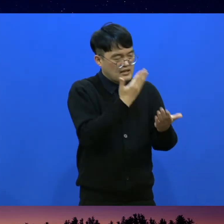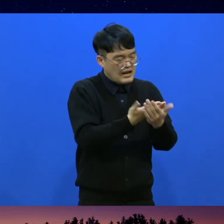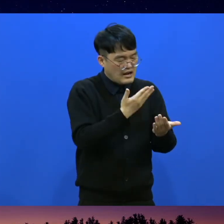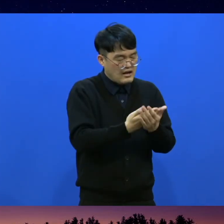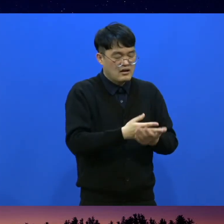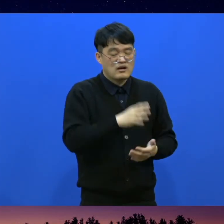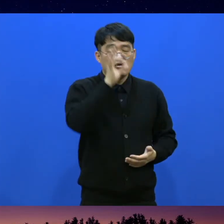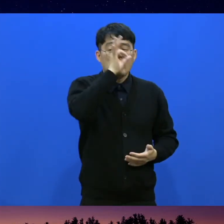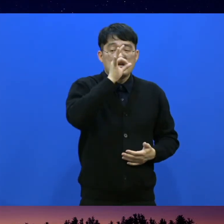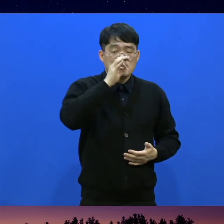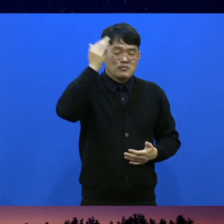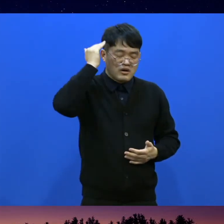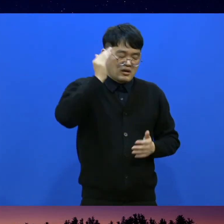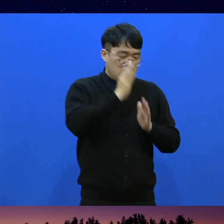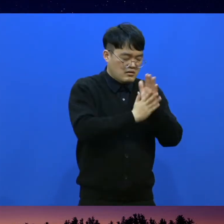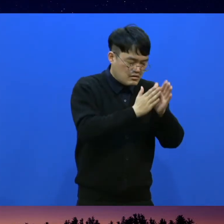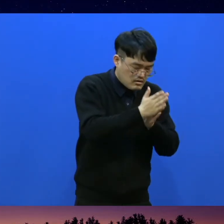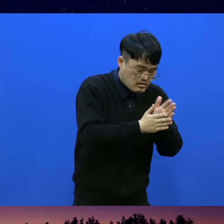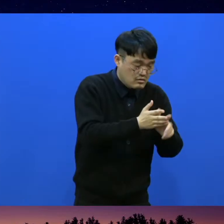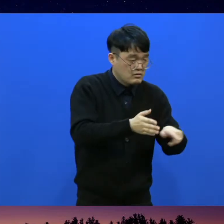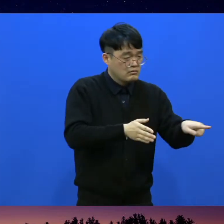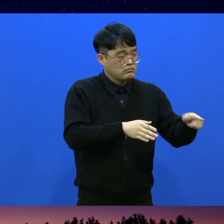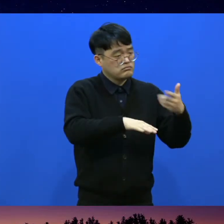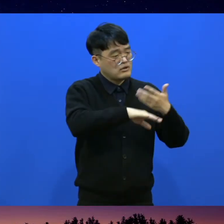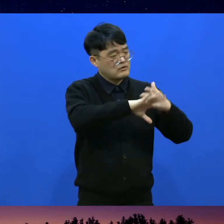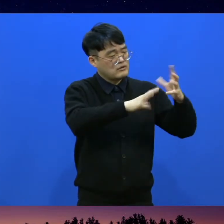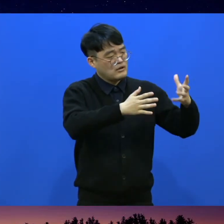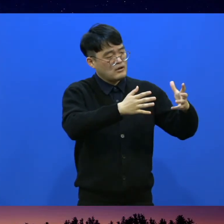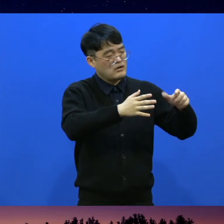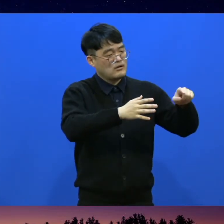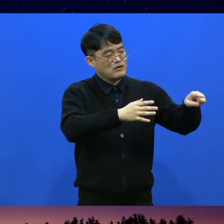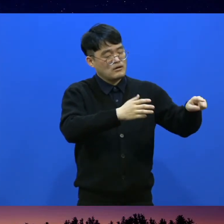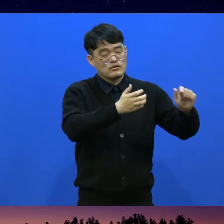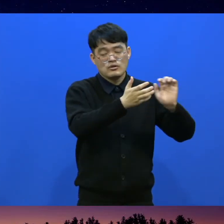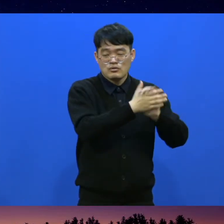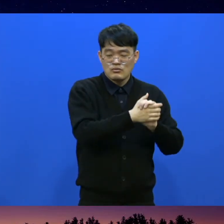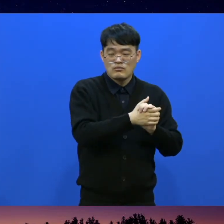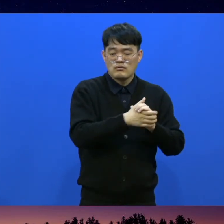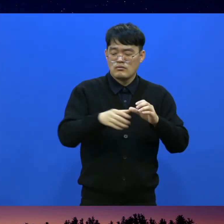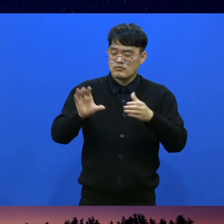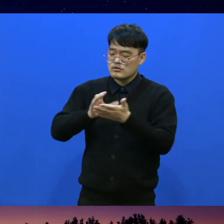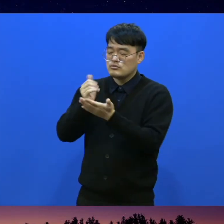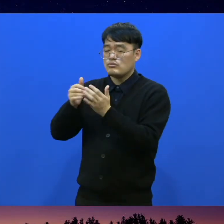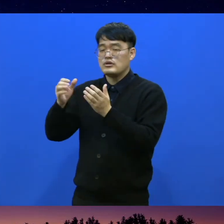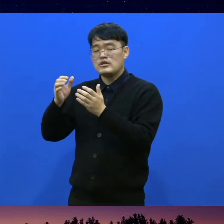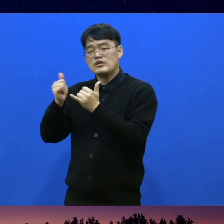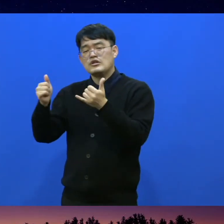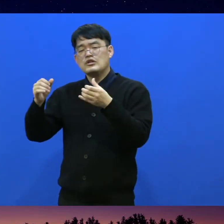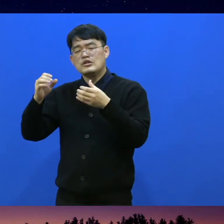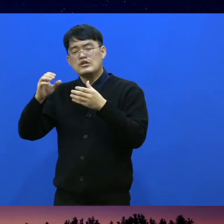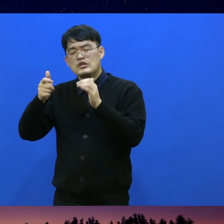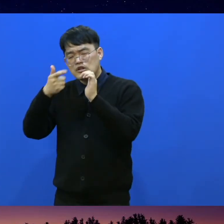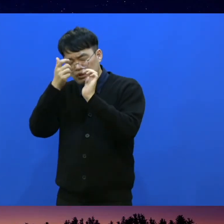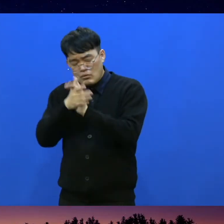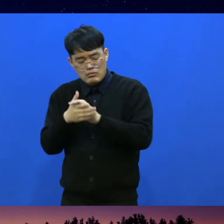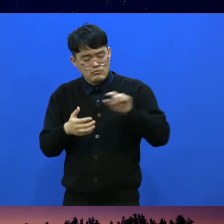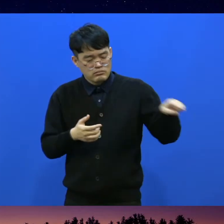이방인의 기도인지 그 자체로는 그리스도의 기도인지 알 길이 없는 거예요. 기도의 방향을 놓쳐버린 것이죠, 여러분.